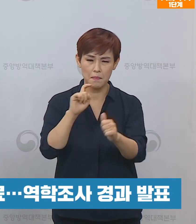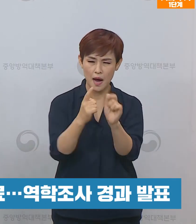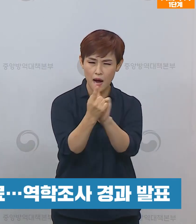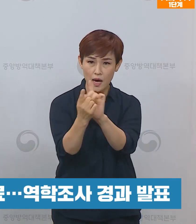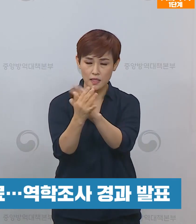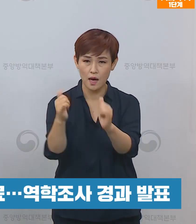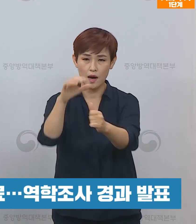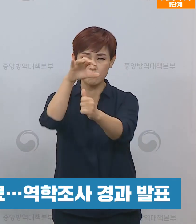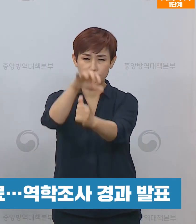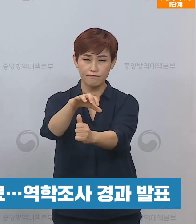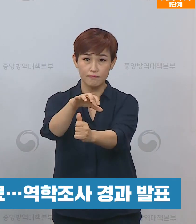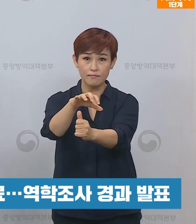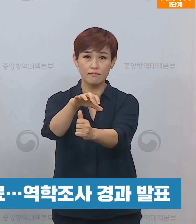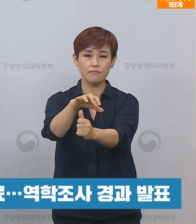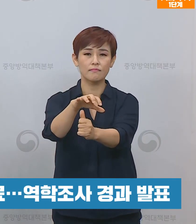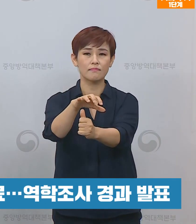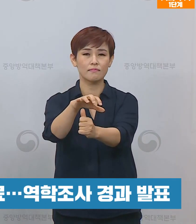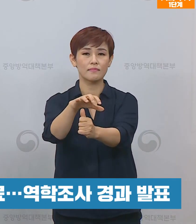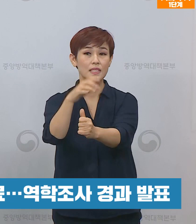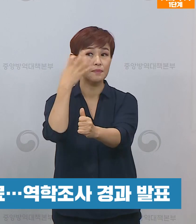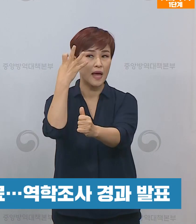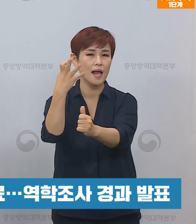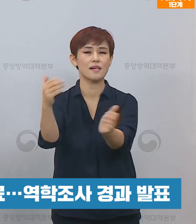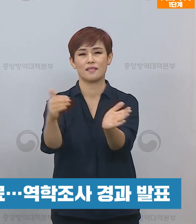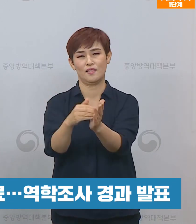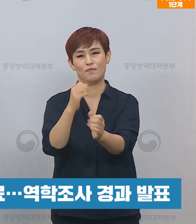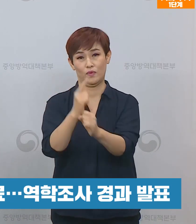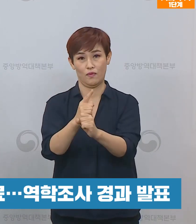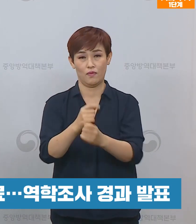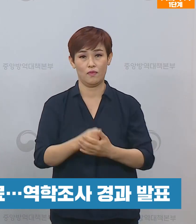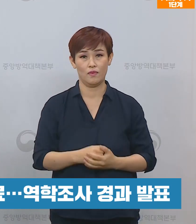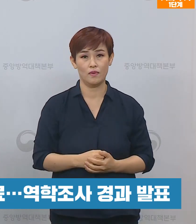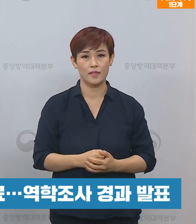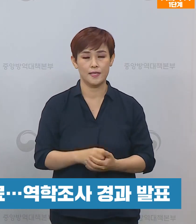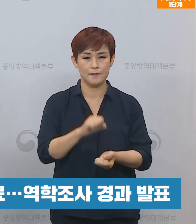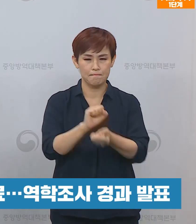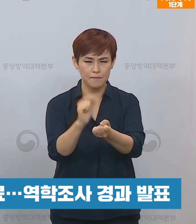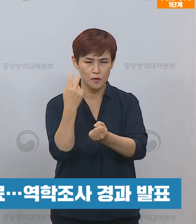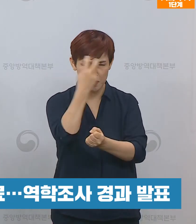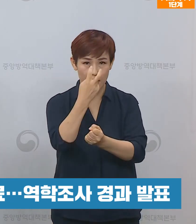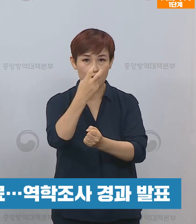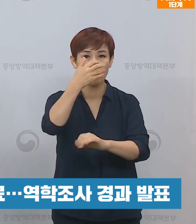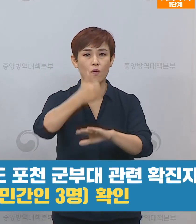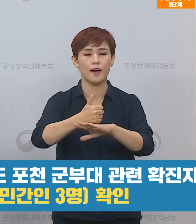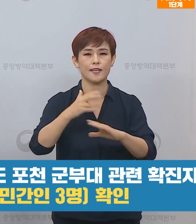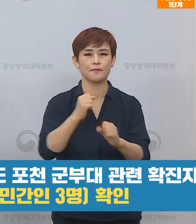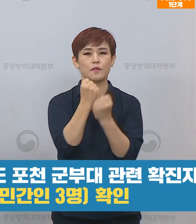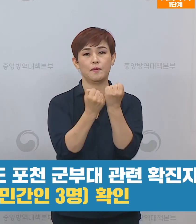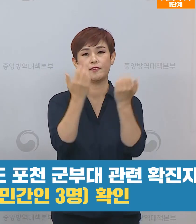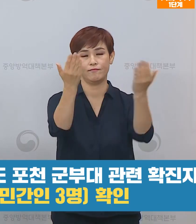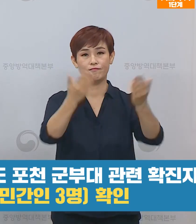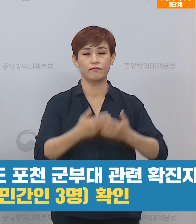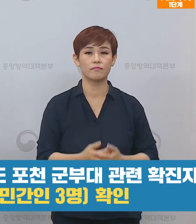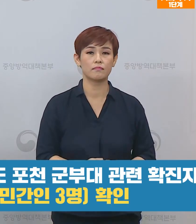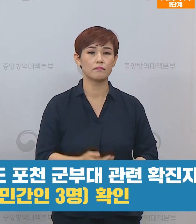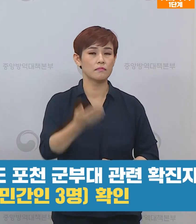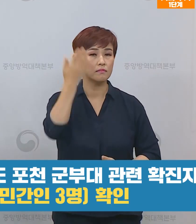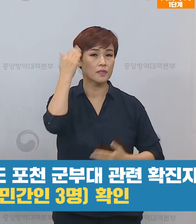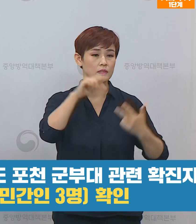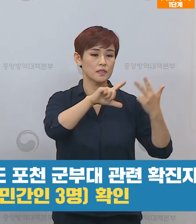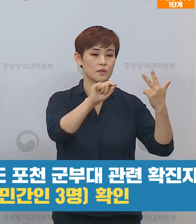자가격리 기간이 종료되었기에 역학조사 결과를 요약해서 말씀드리겠습니다. 지난